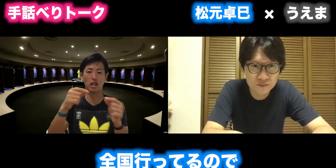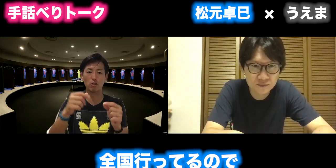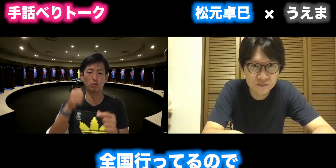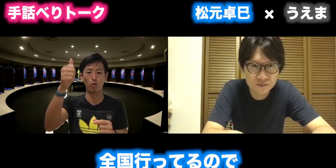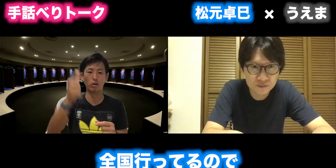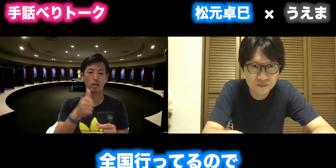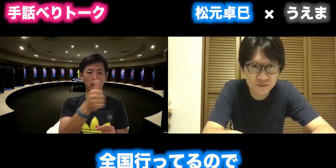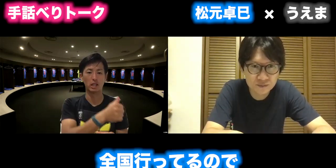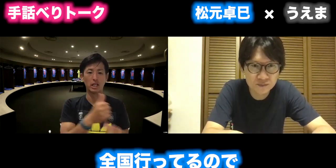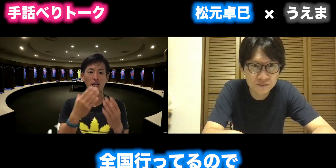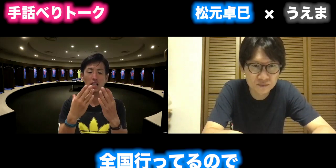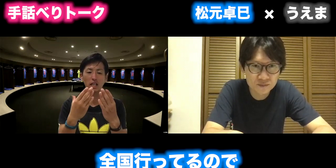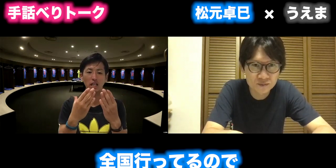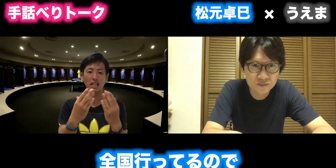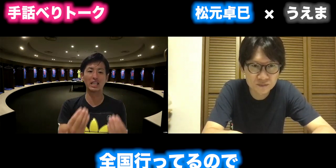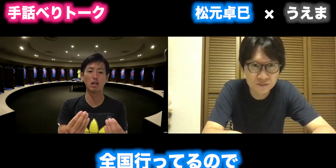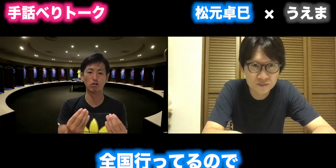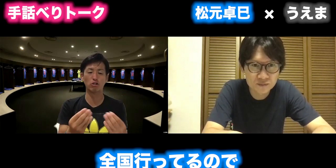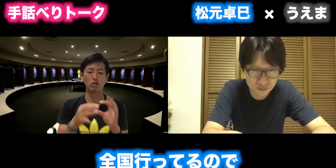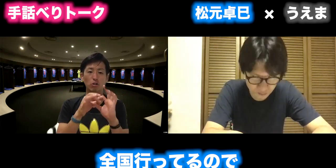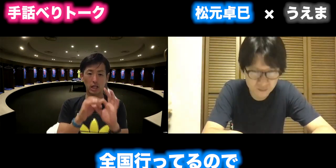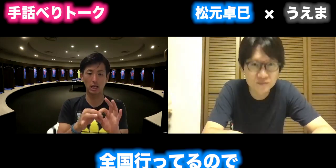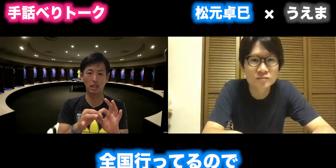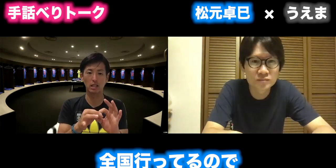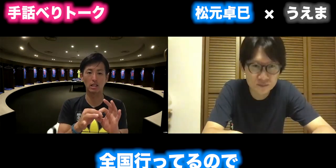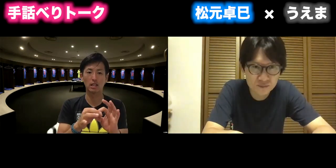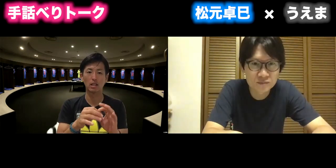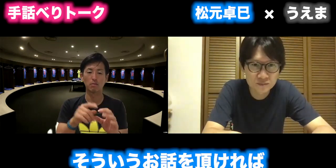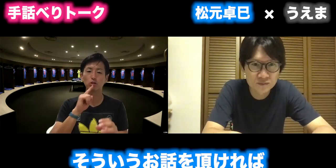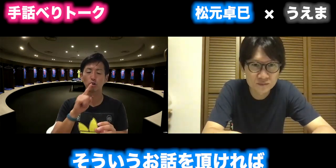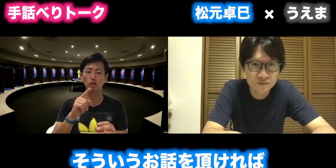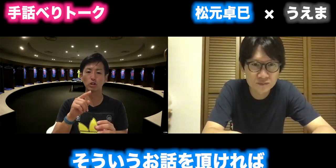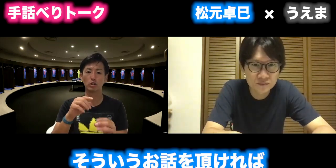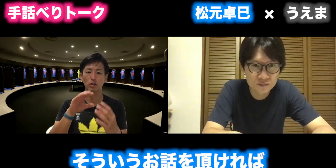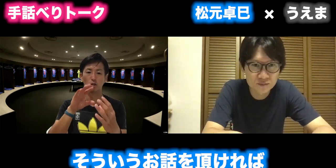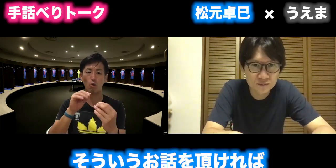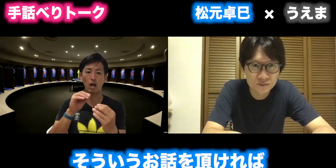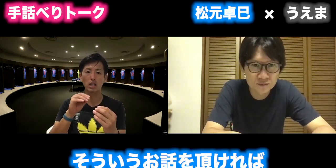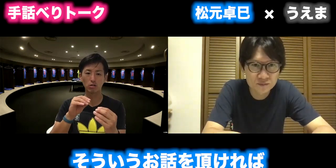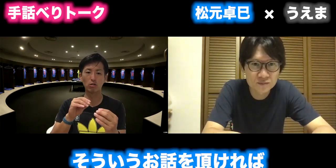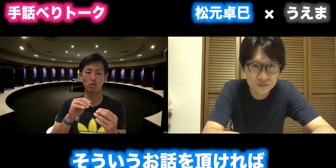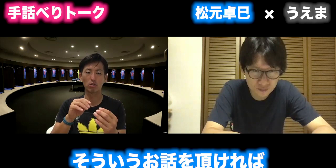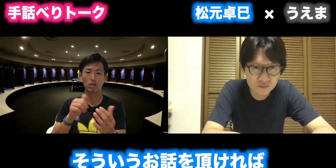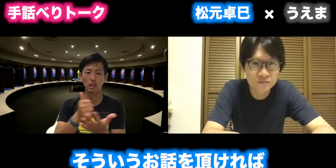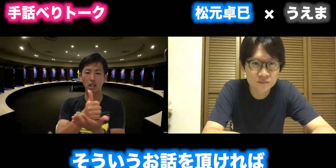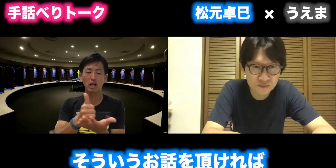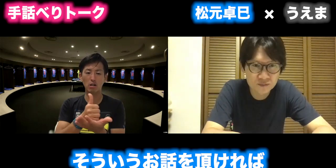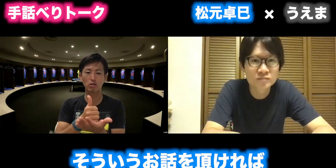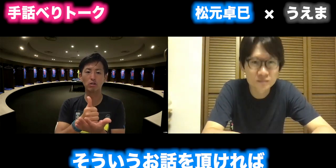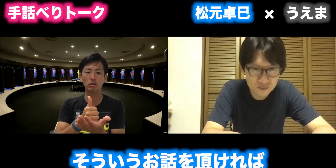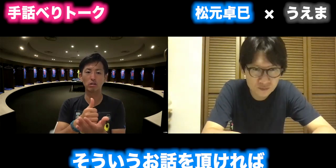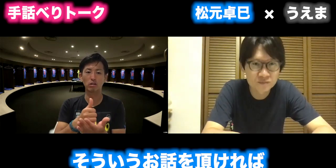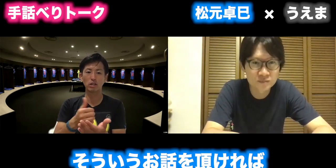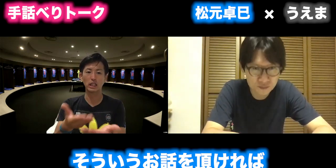全国も入ってるのでそういうお話のした